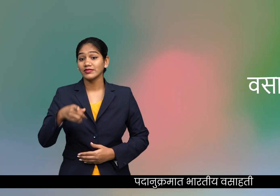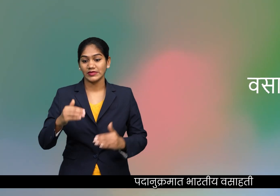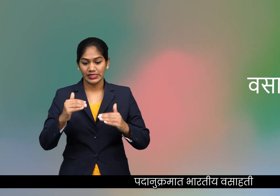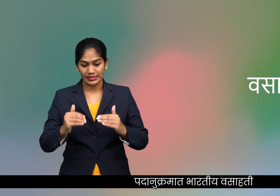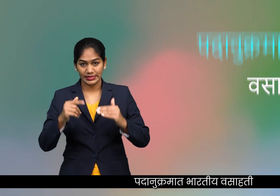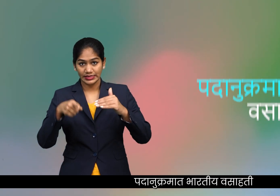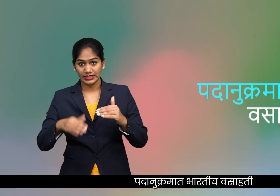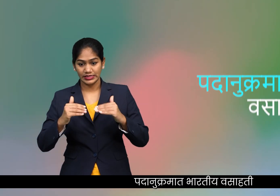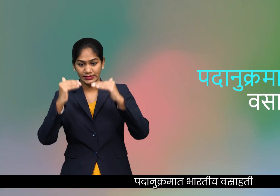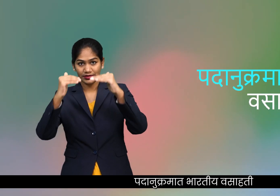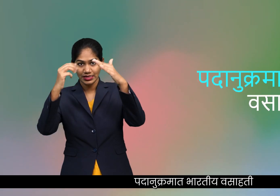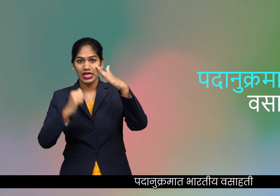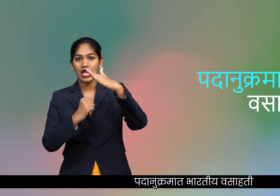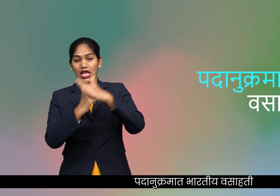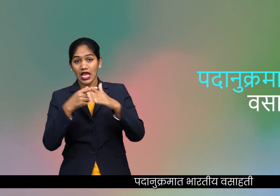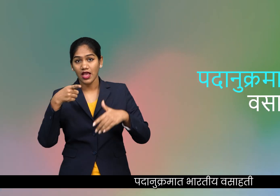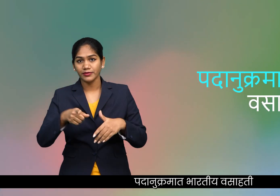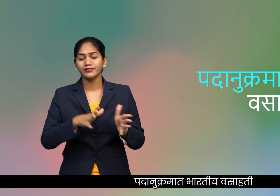पदानुक्रमात भारतीय वसाहती.